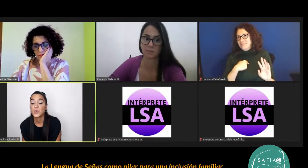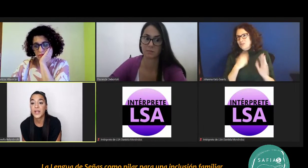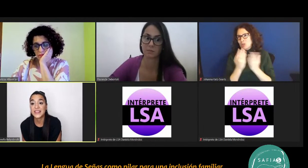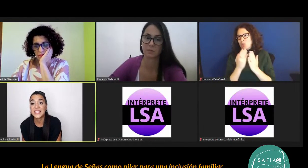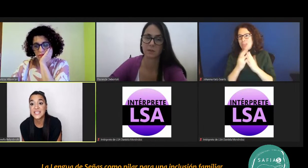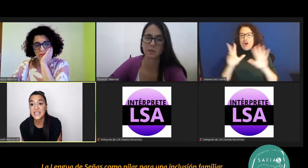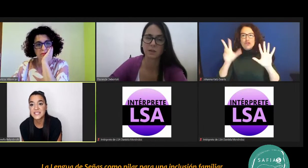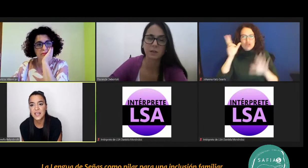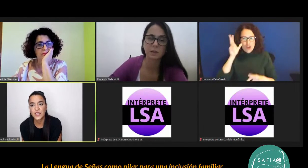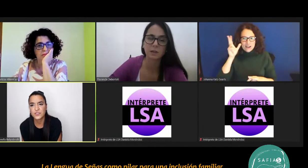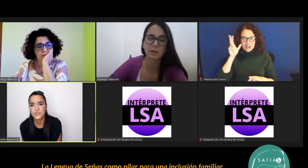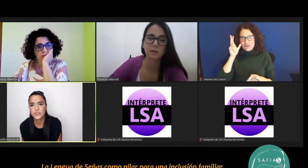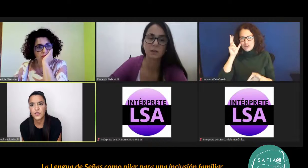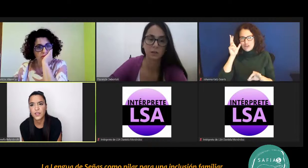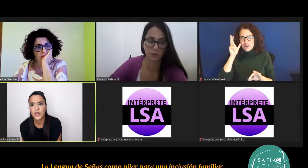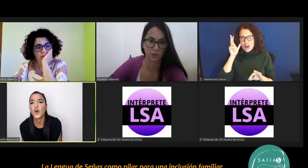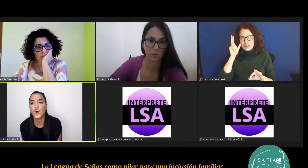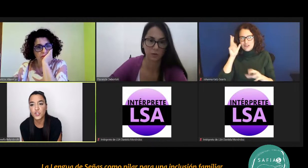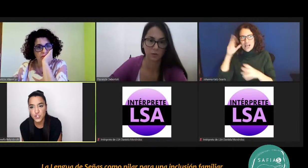Durante